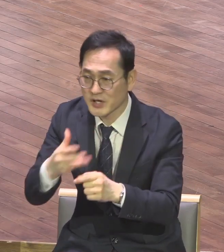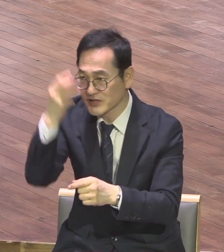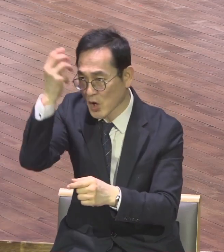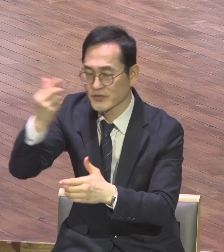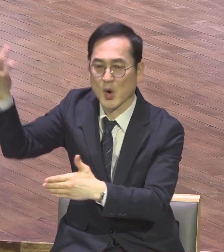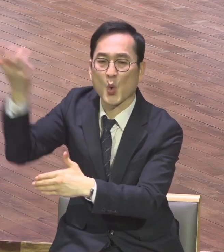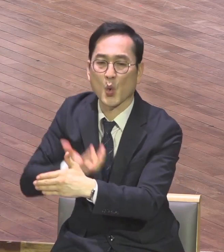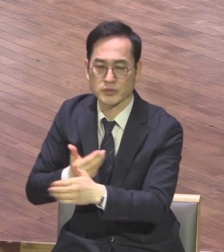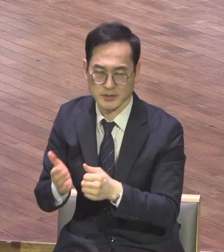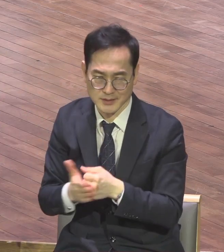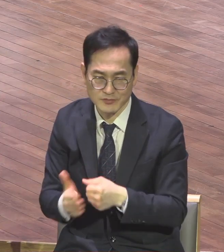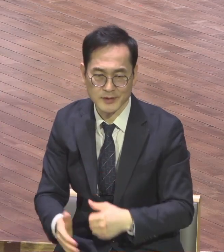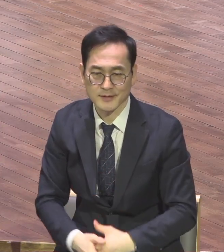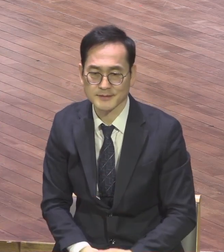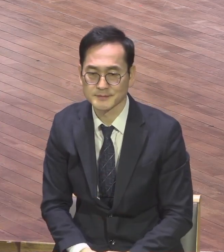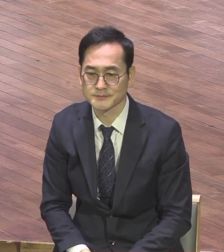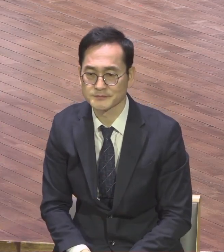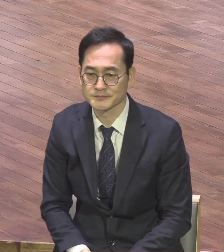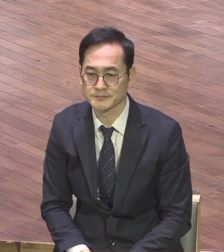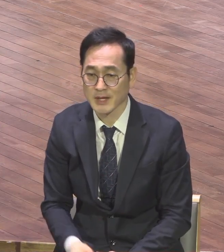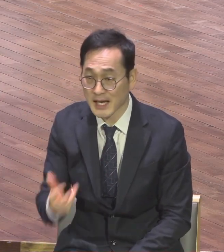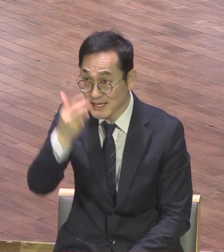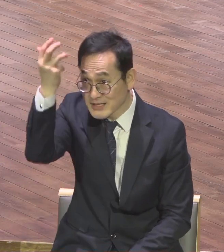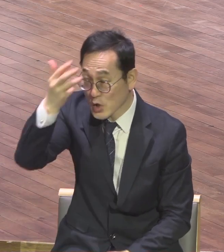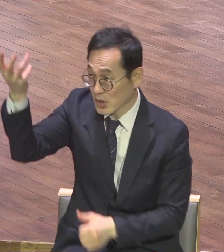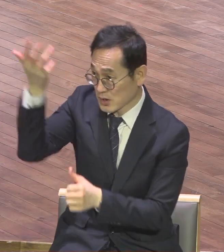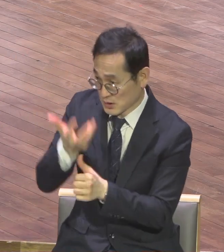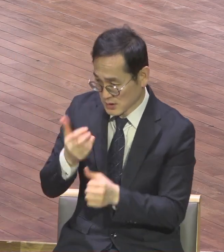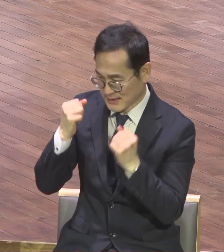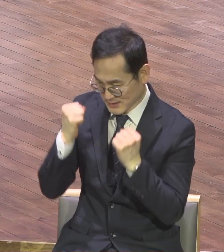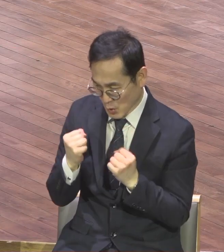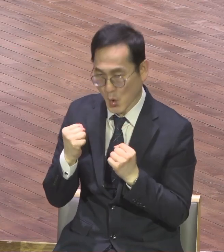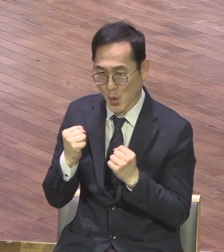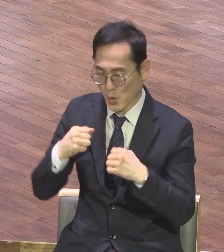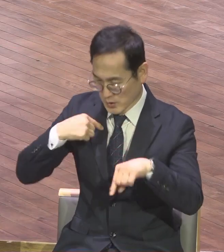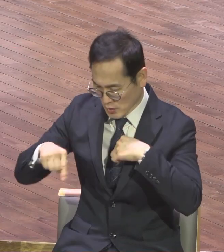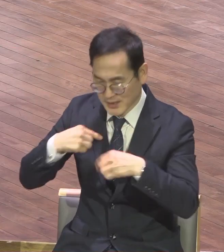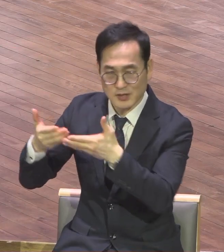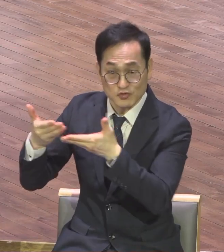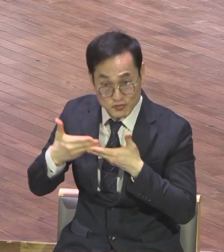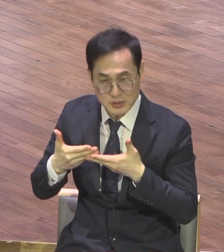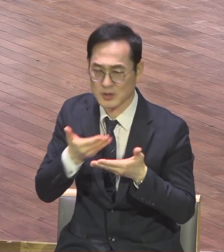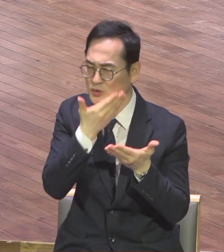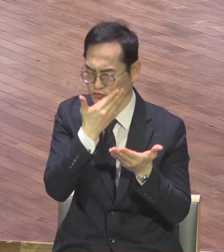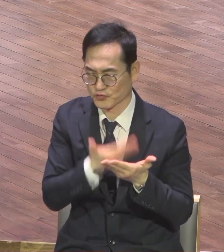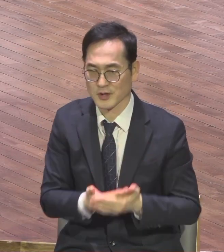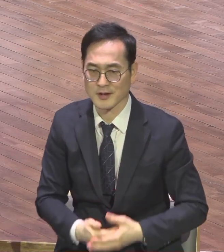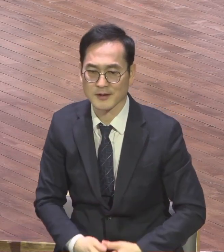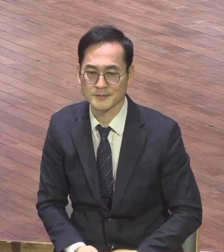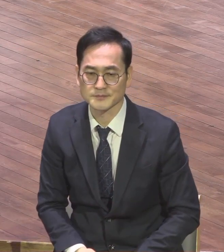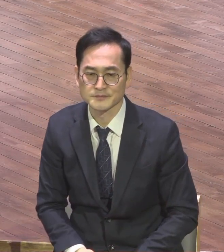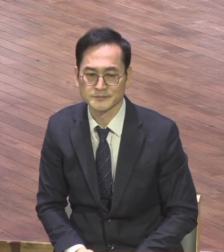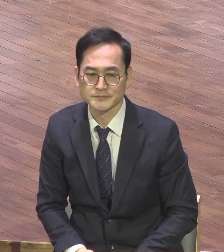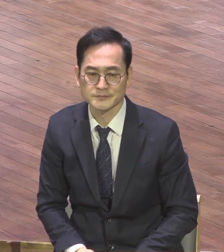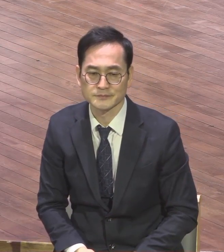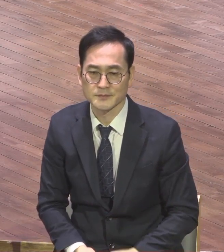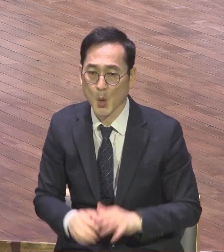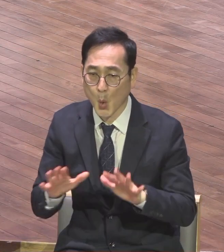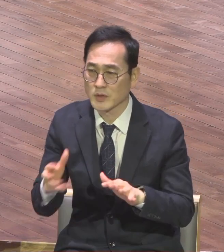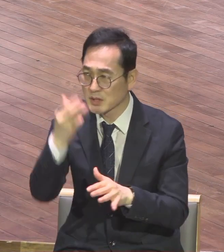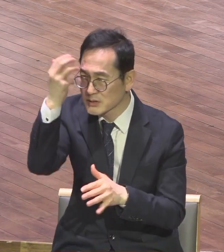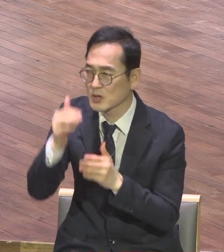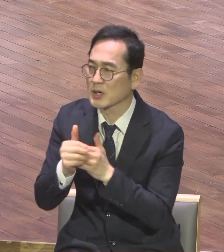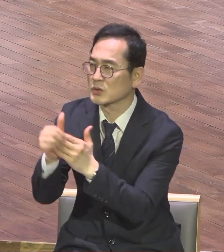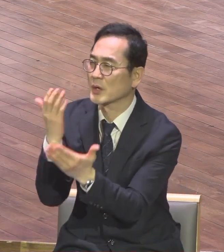그만큼 여러분 신앙생활에서 성령 내주 인도 역사가 중요한 거예요. 주여 오늘 또 성령 인도밖에